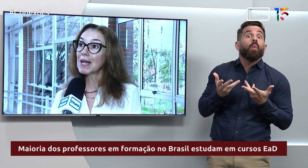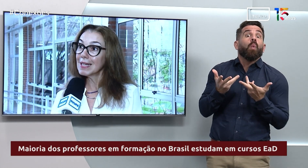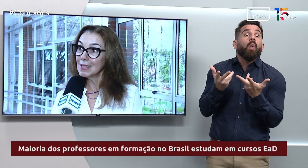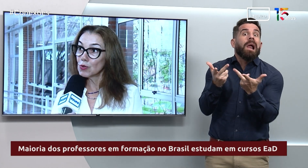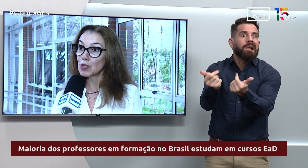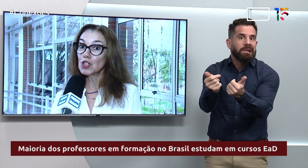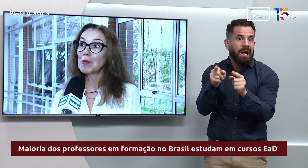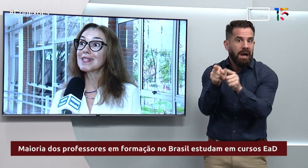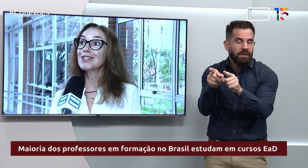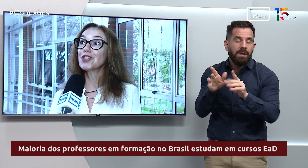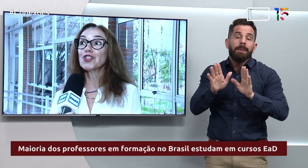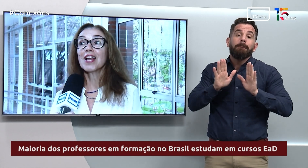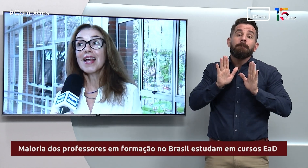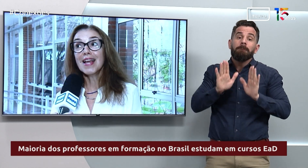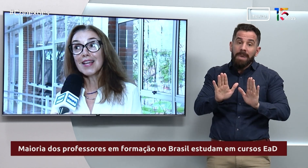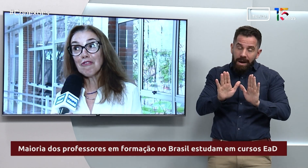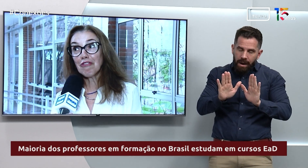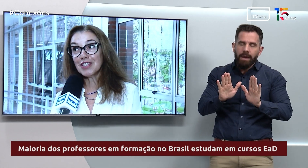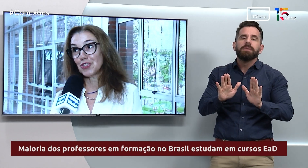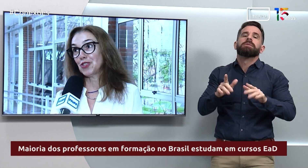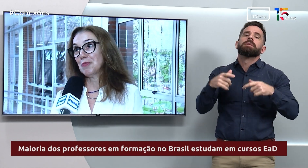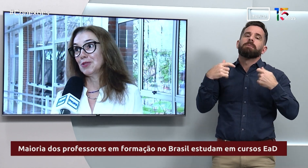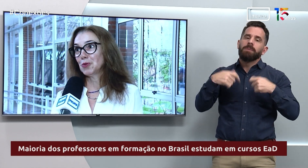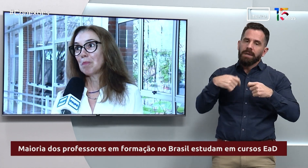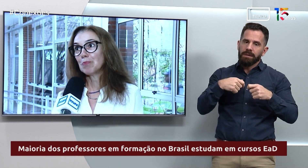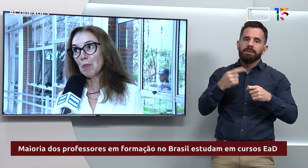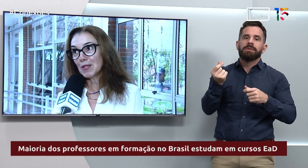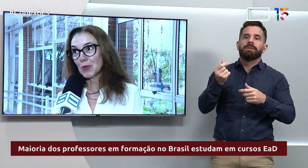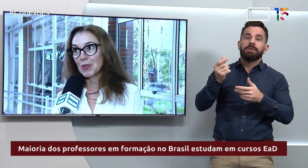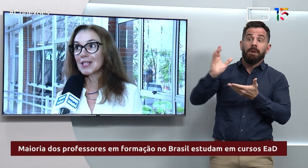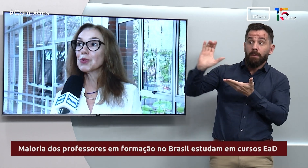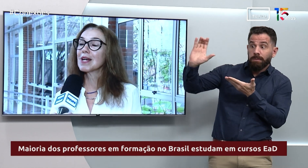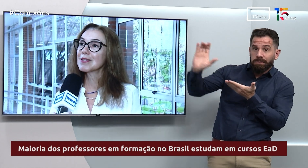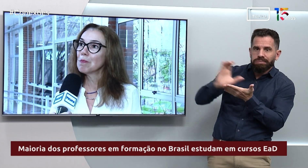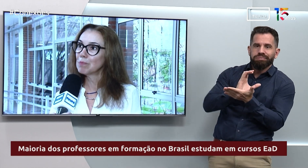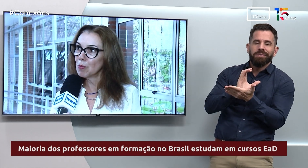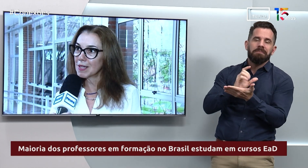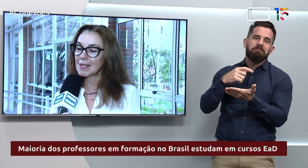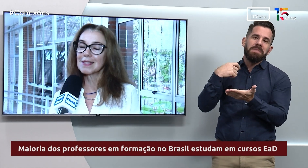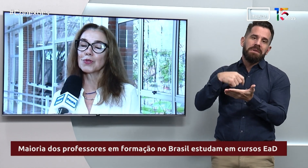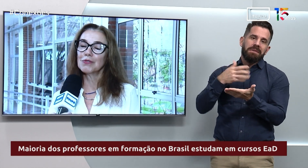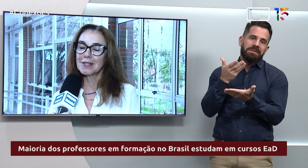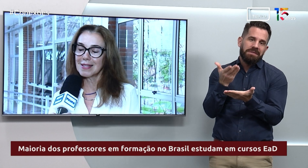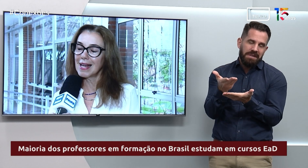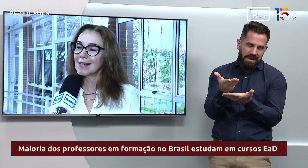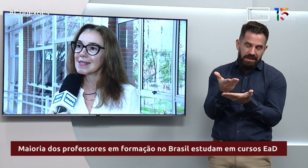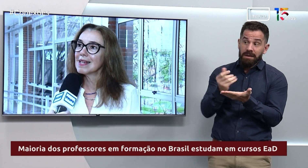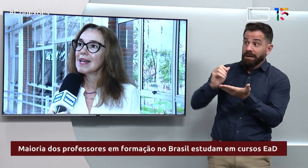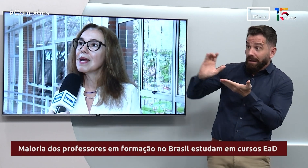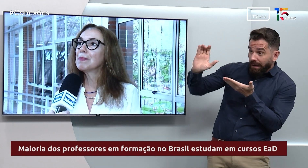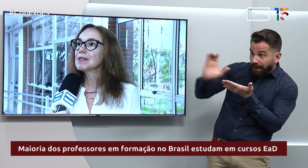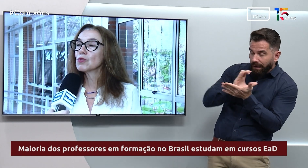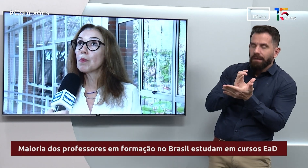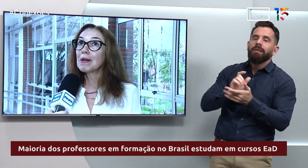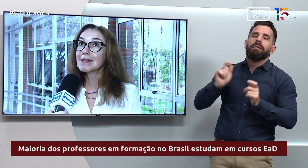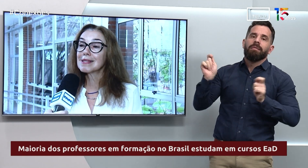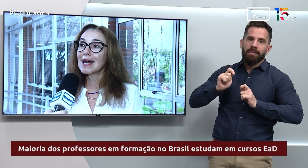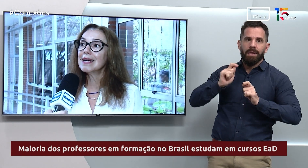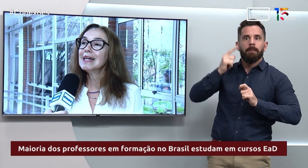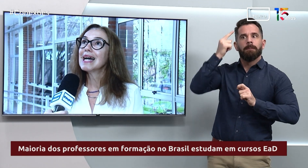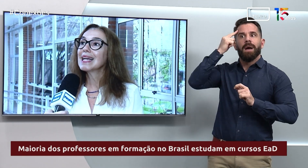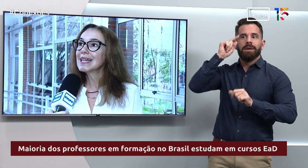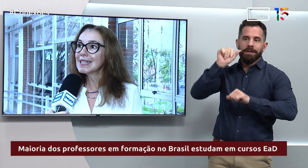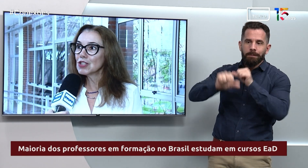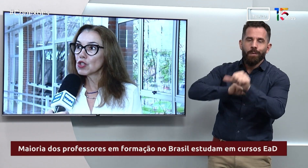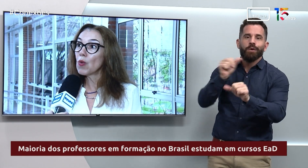Mas, para isso, a gente precisa de investimento público na educação pública, nas universidades. É preciso